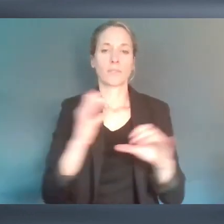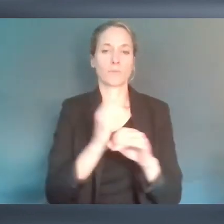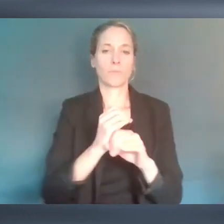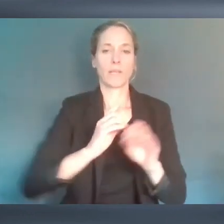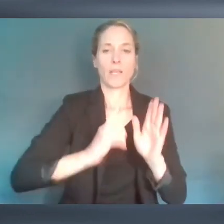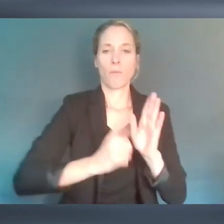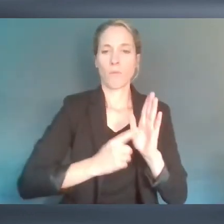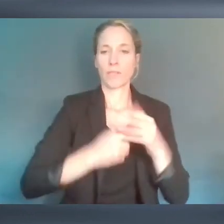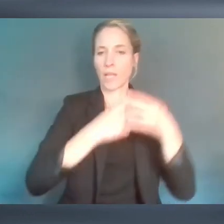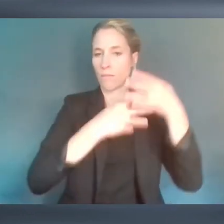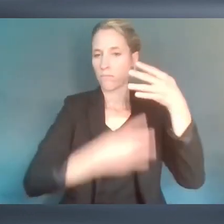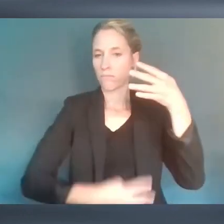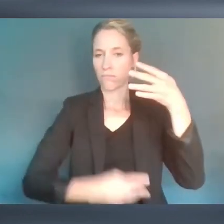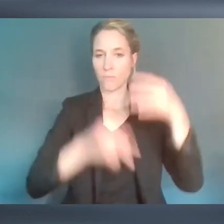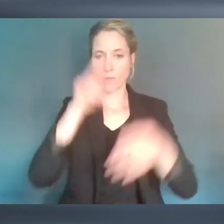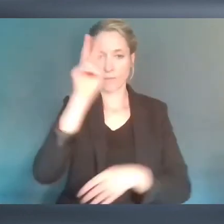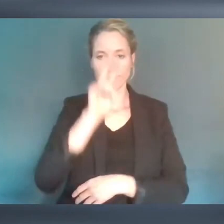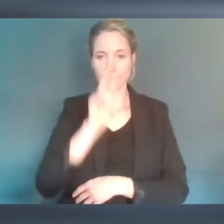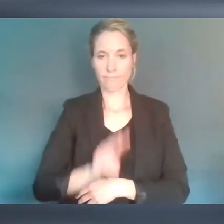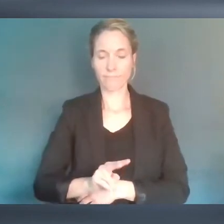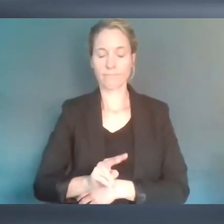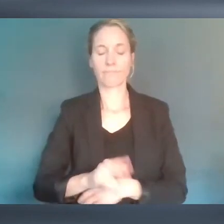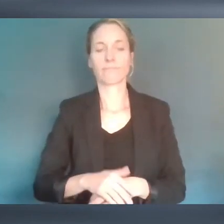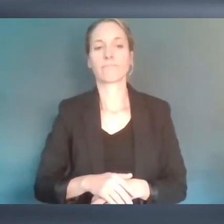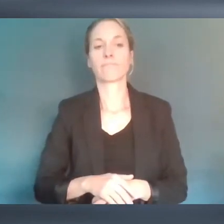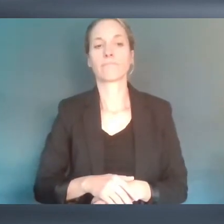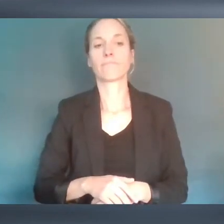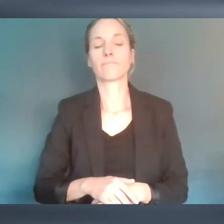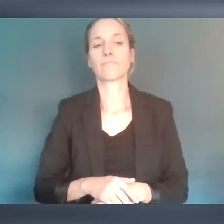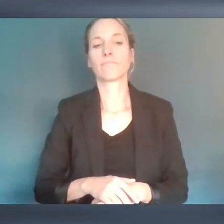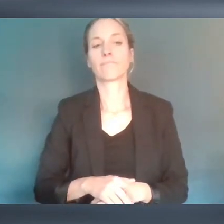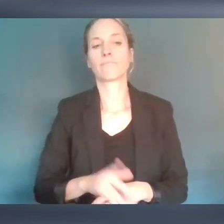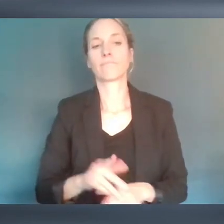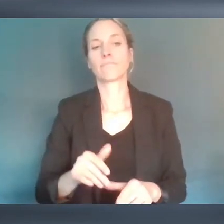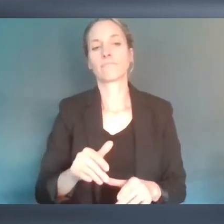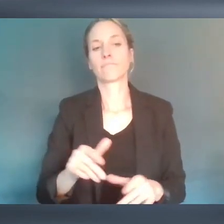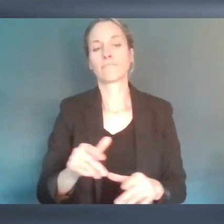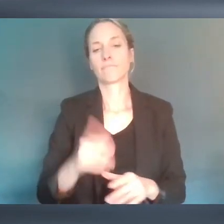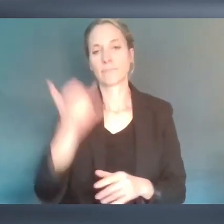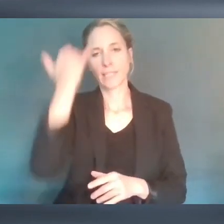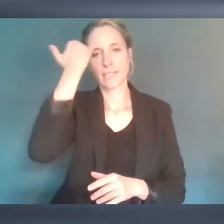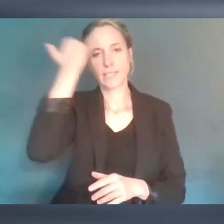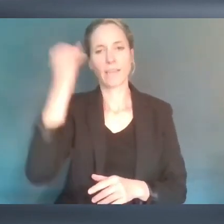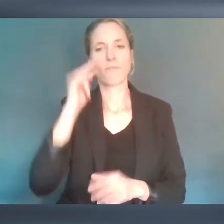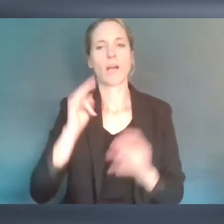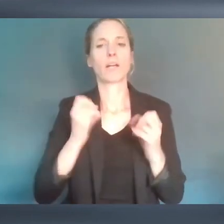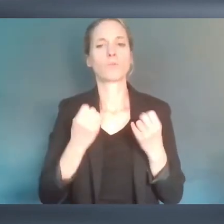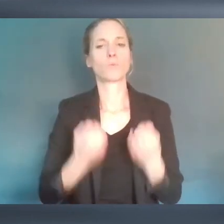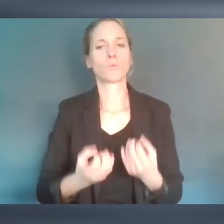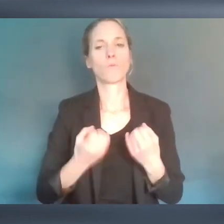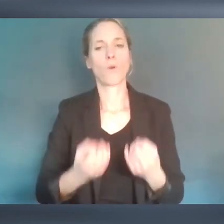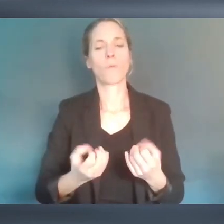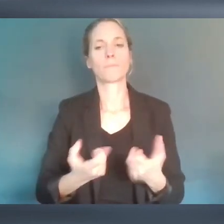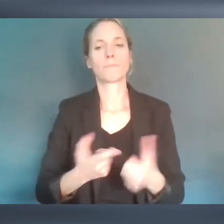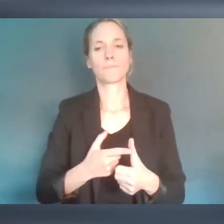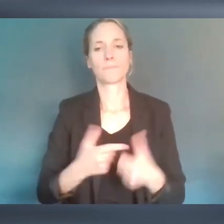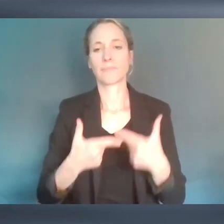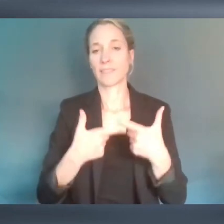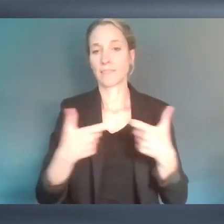parcourir, il y a quelques notions ou traits que l'on retrouve souvent. La diversité,